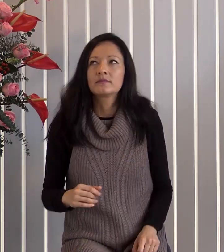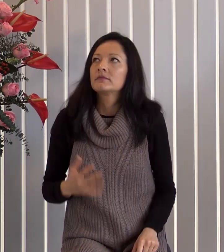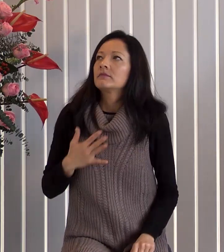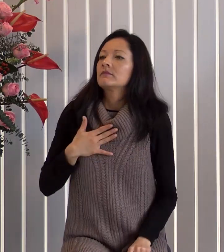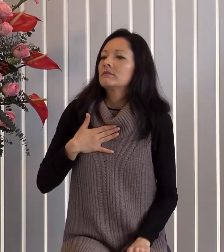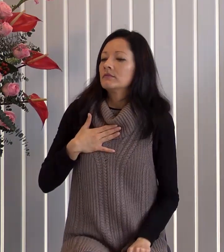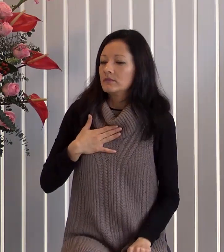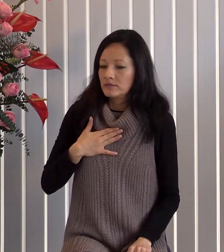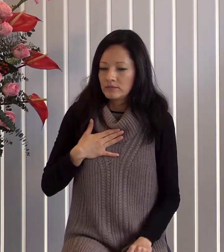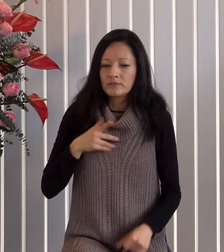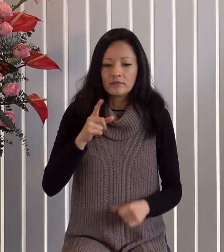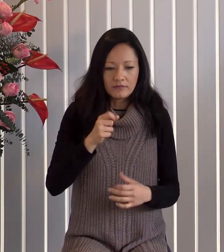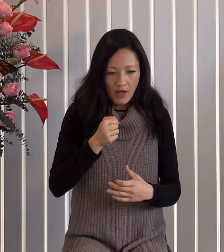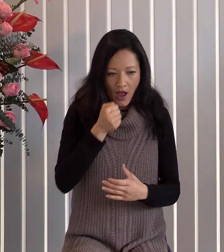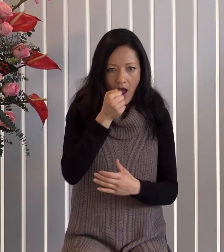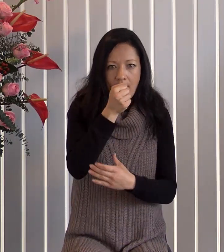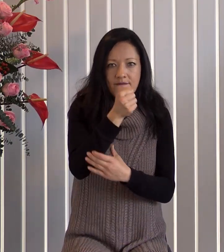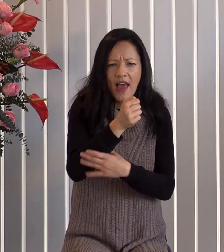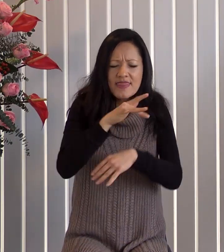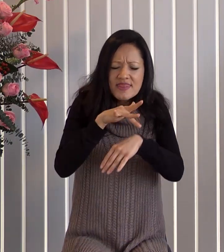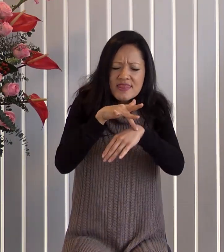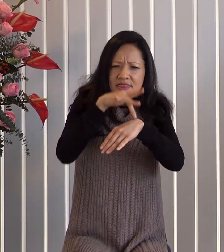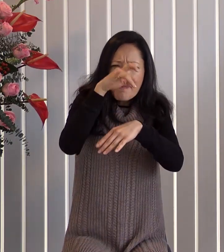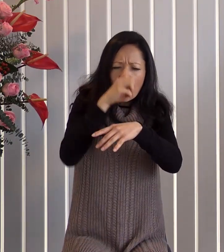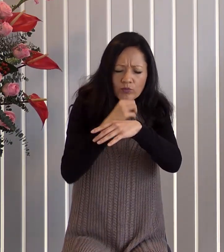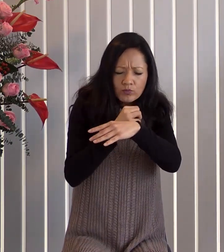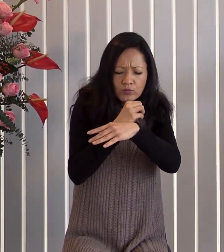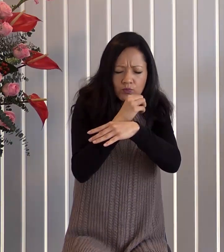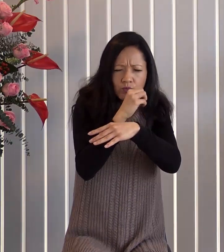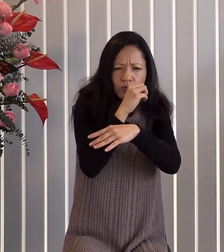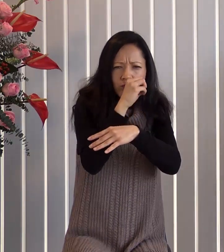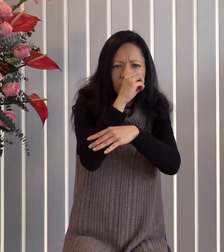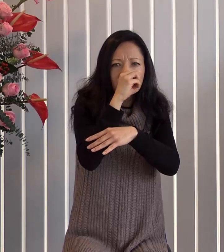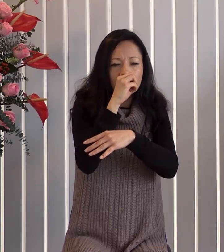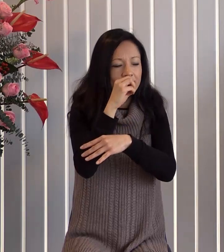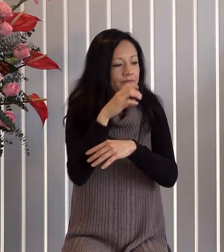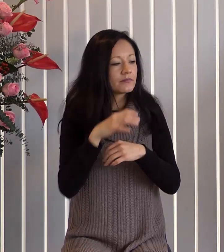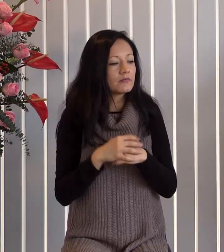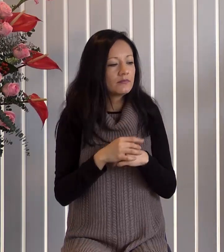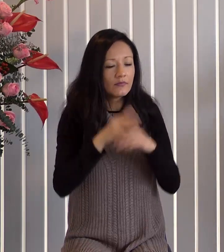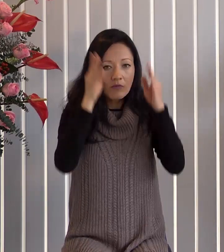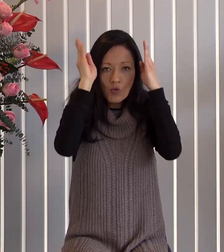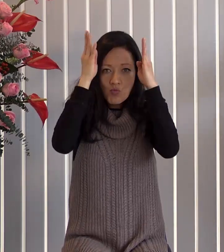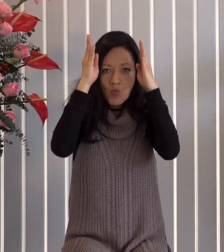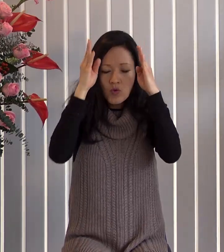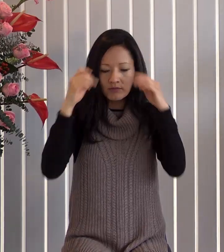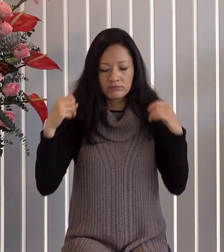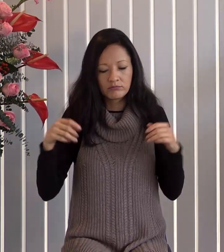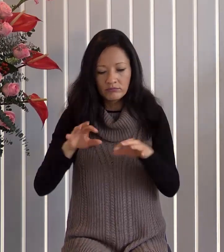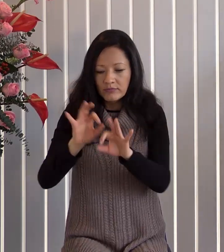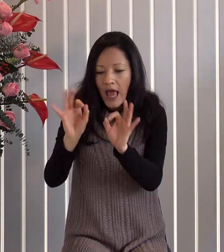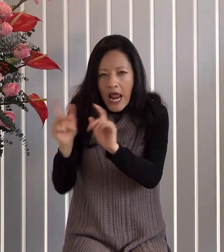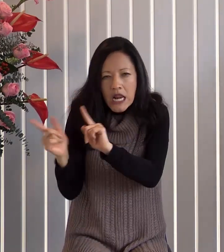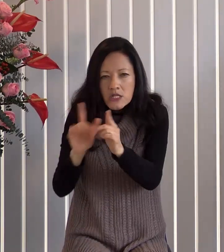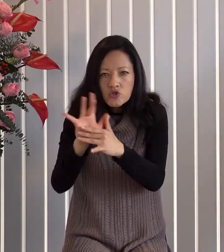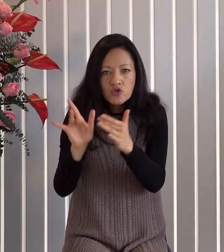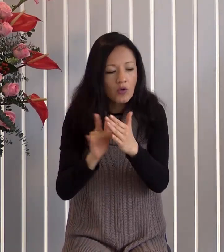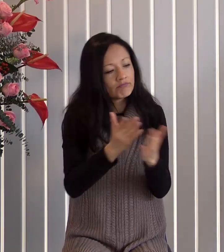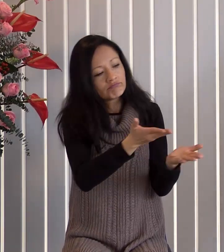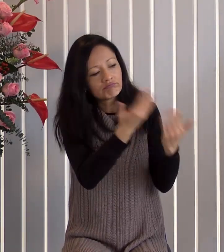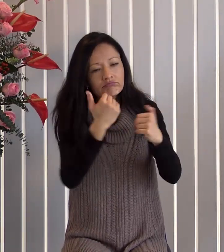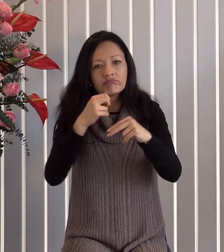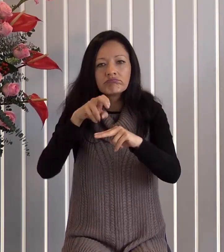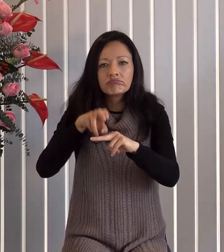que Abraham muy de mañana enalbardó el asno y subió y se fue al monte para